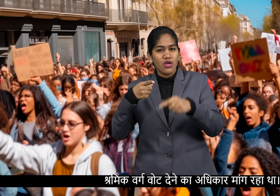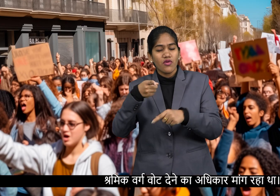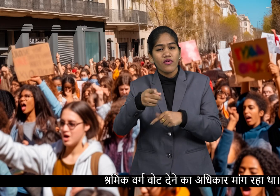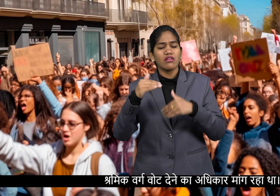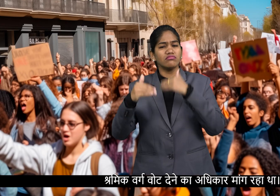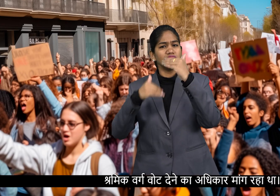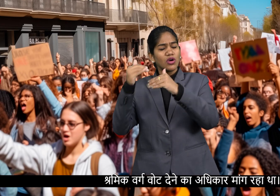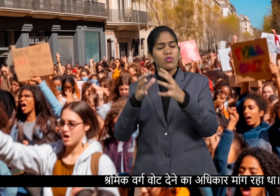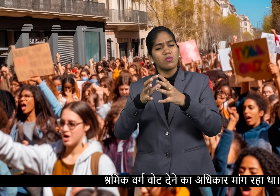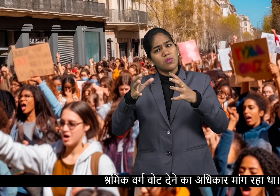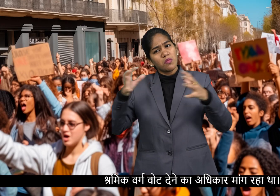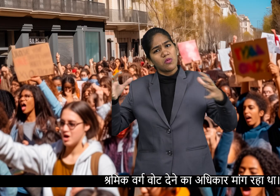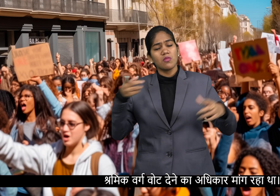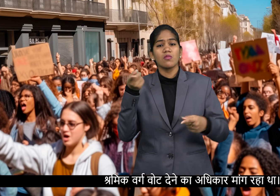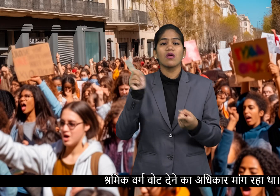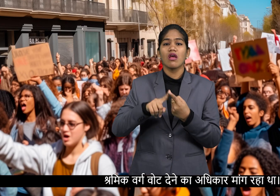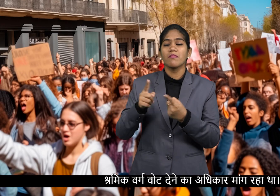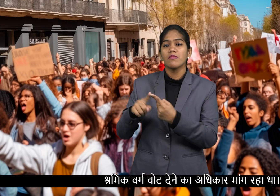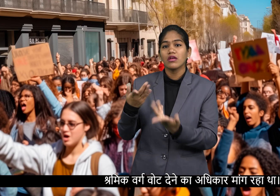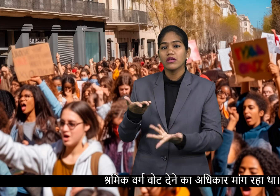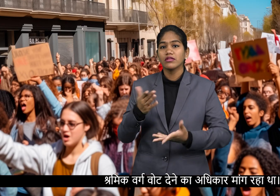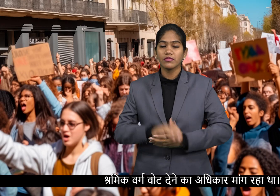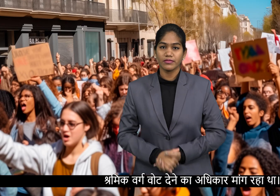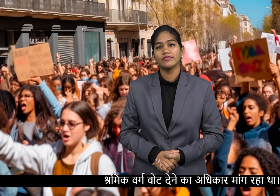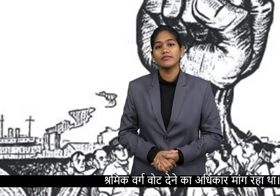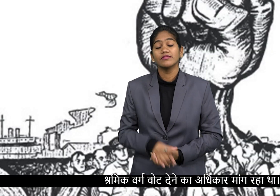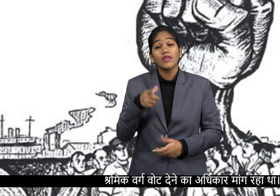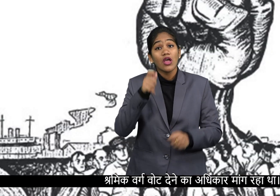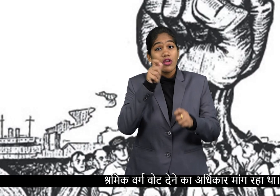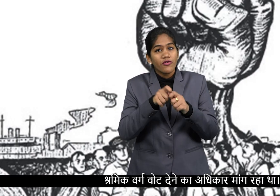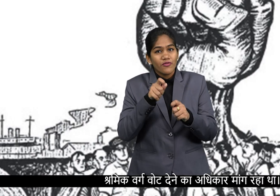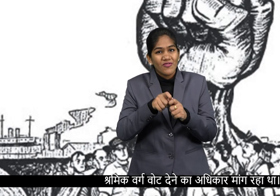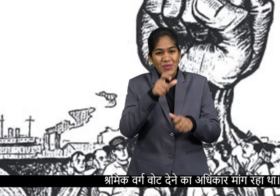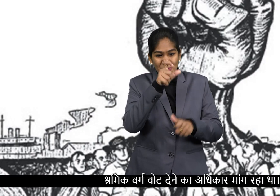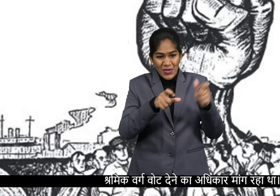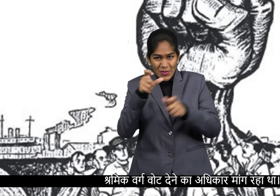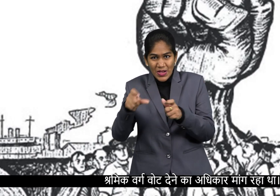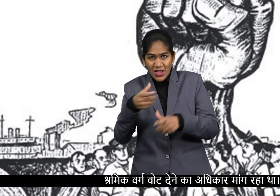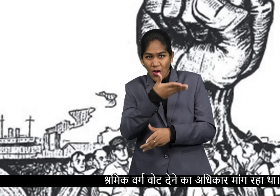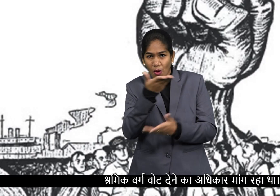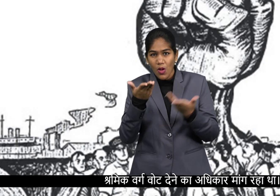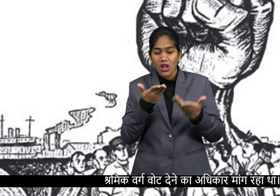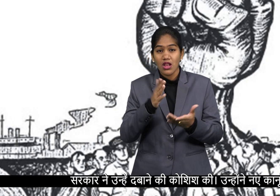श्रमिक वर्ग वोट देने का अधिकार मांग रहा था।